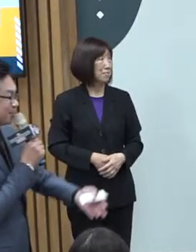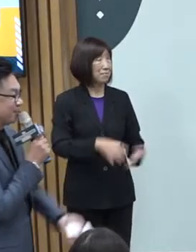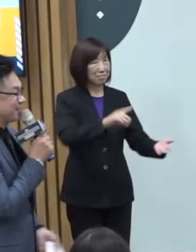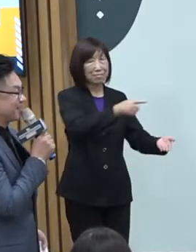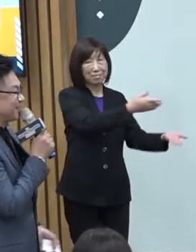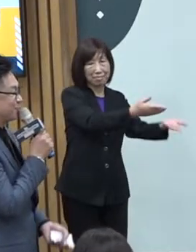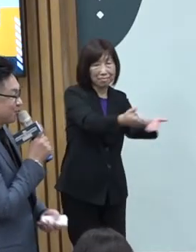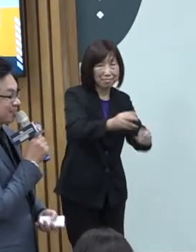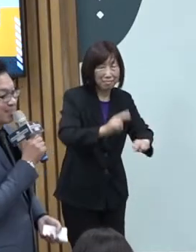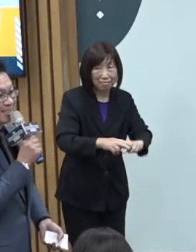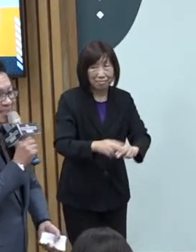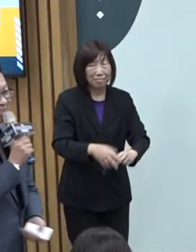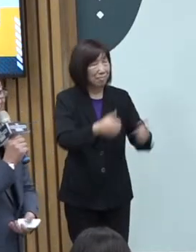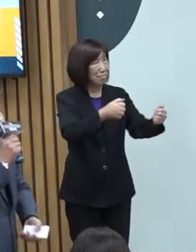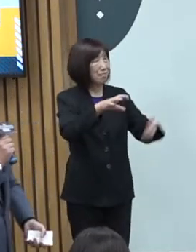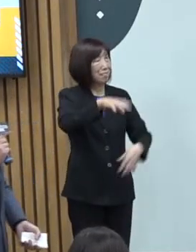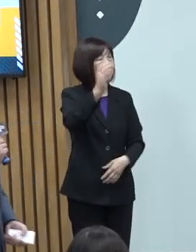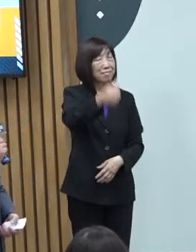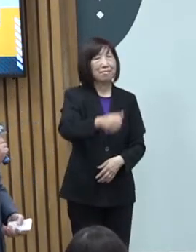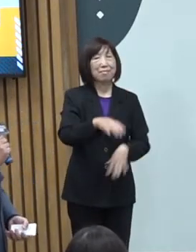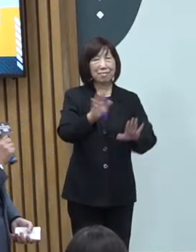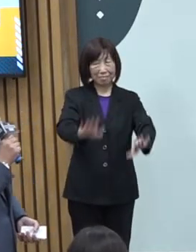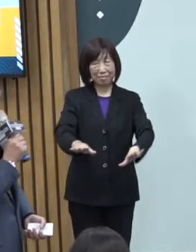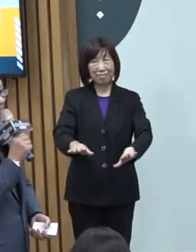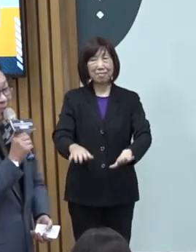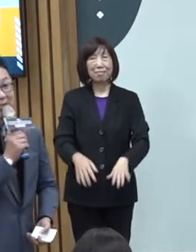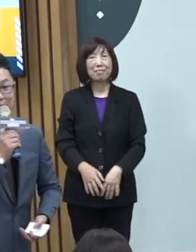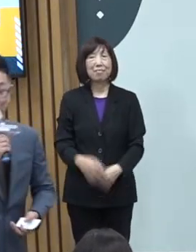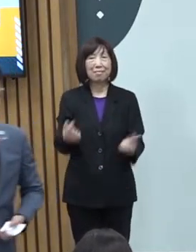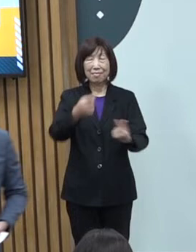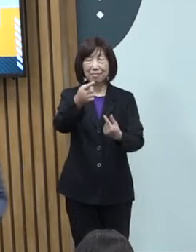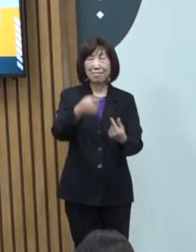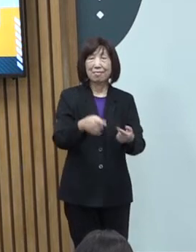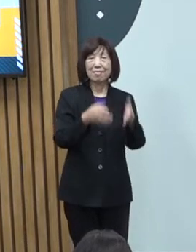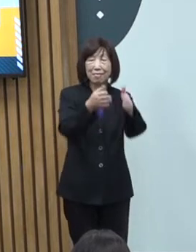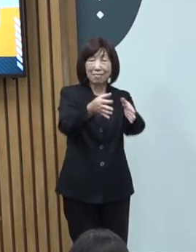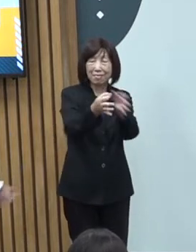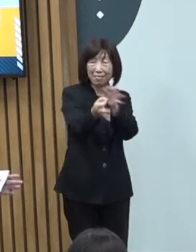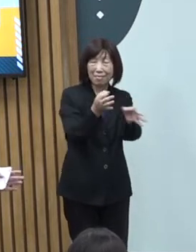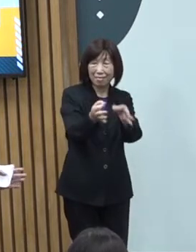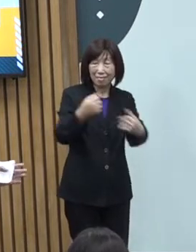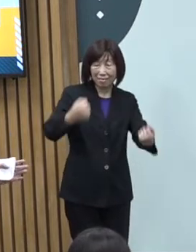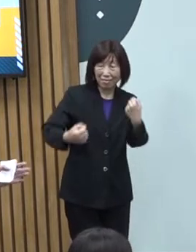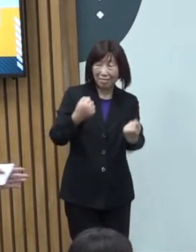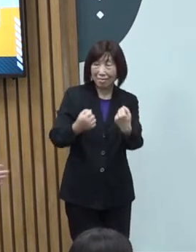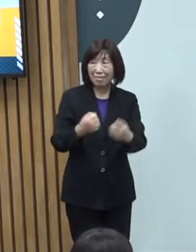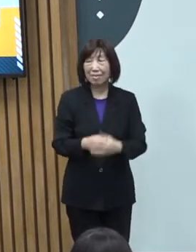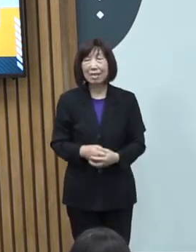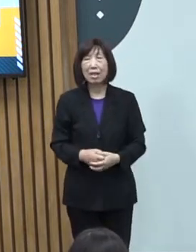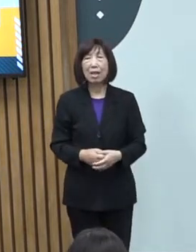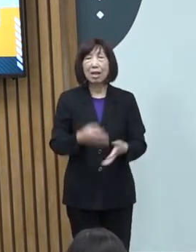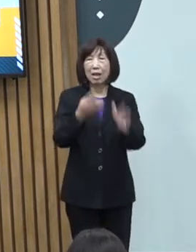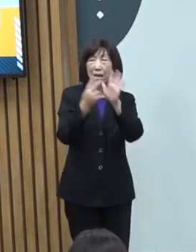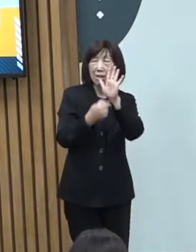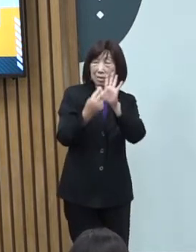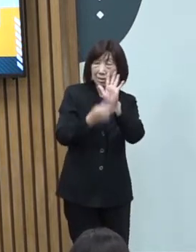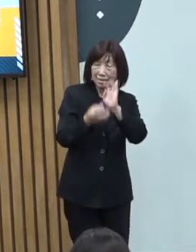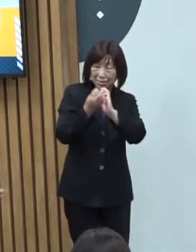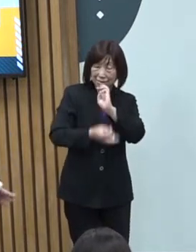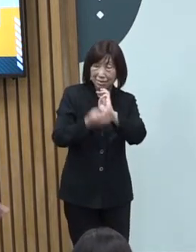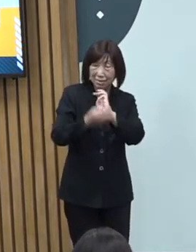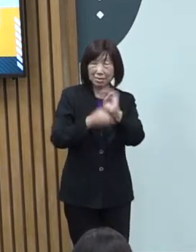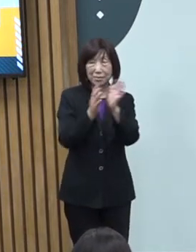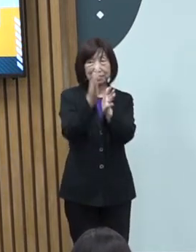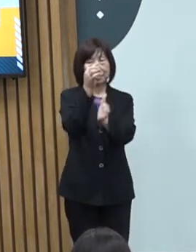先回座。我要感谢处长在这个阶段的，不管是营业用车辆整个的这个分析也相当的